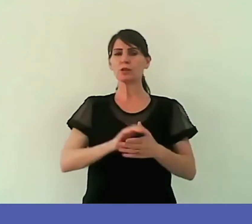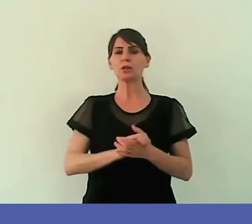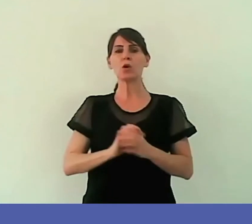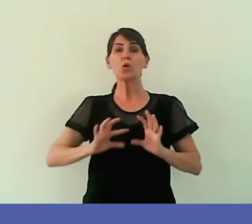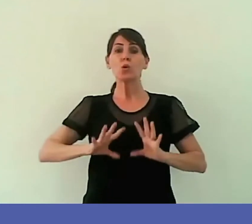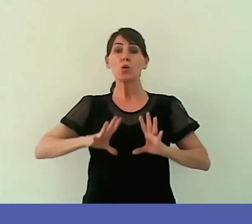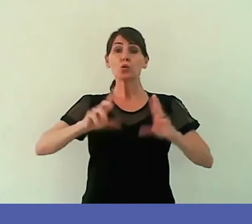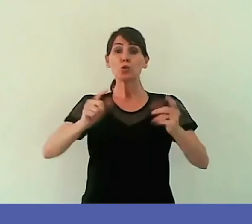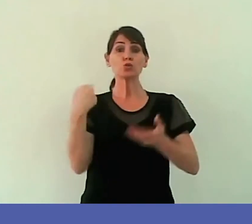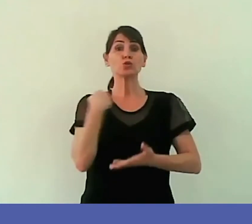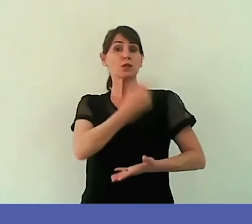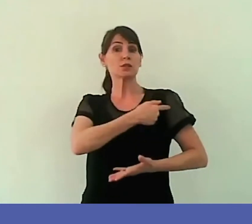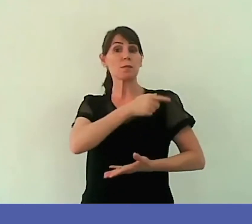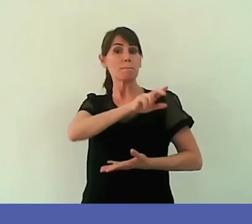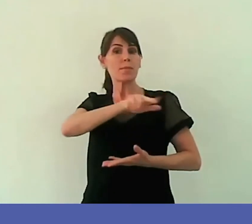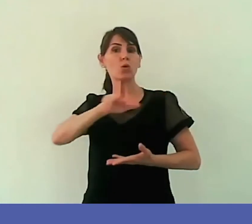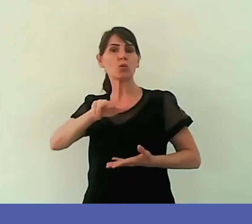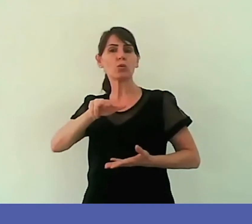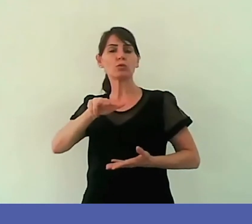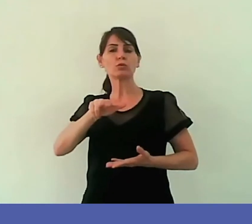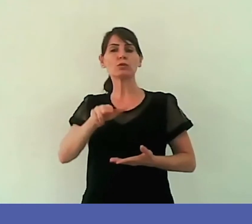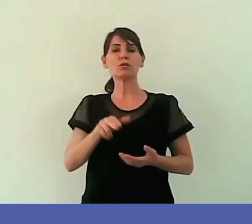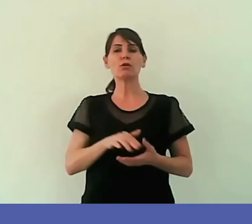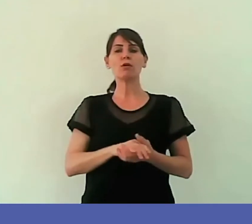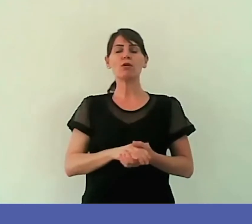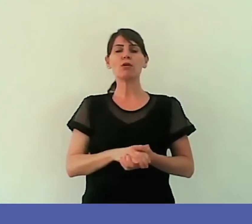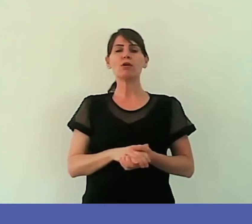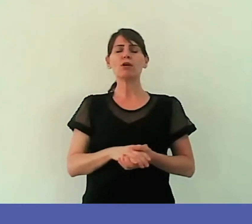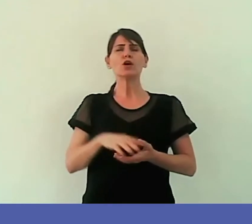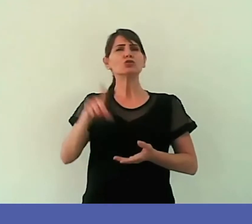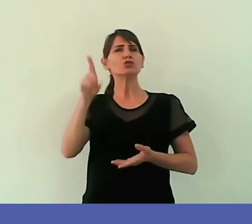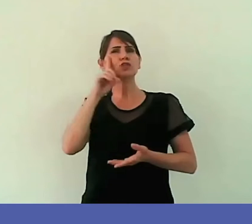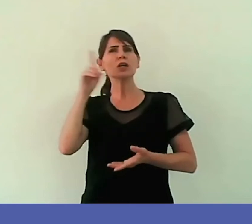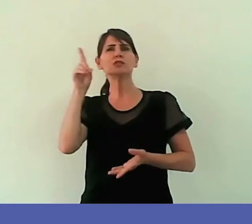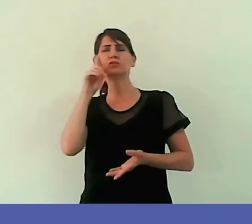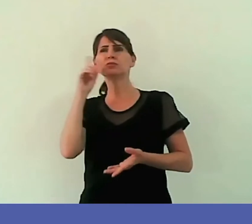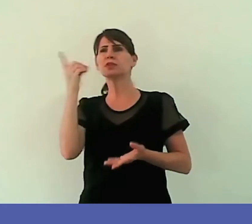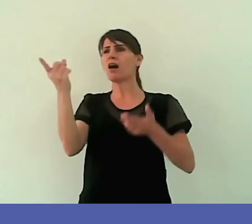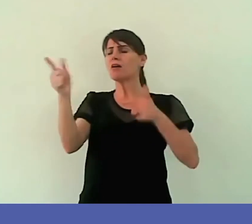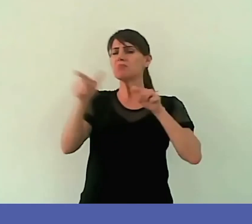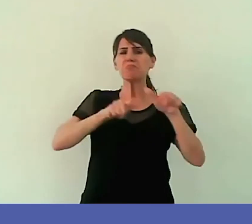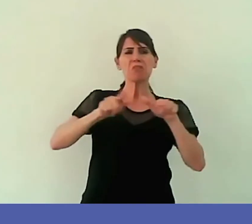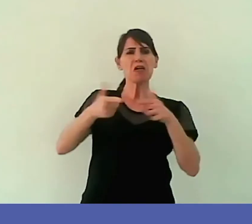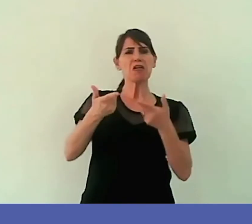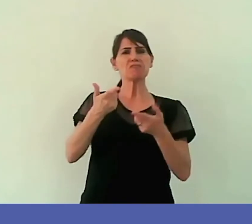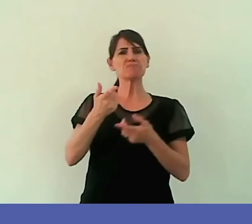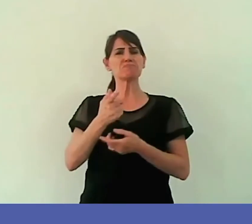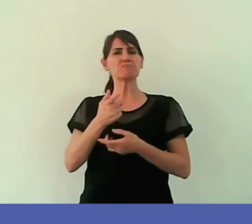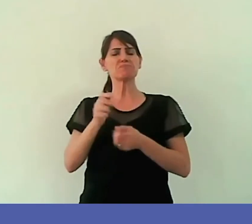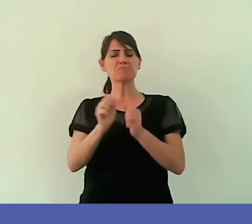nós podemos, no nosso dia a dia, na padaria para comprar pão,